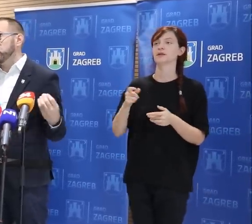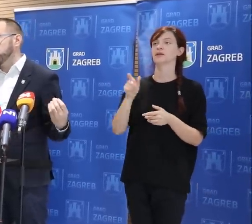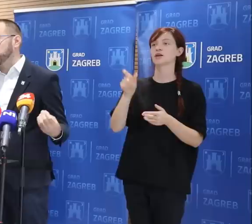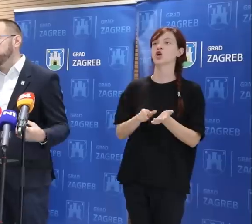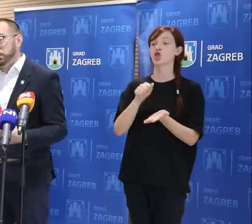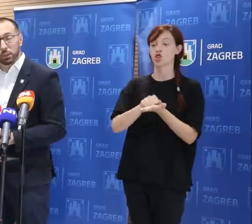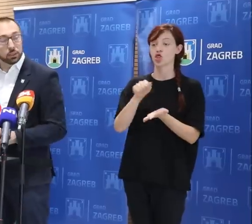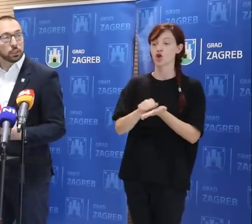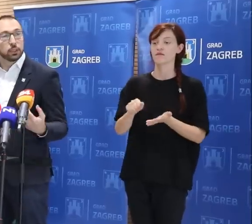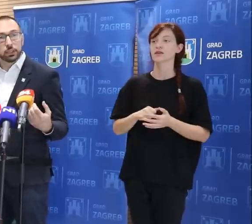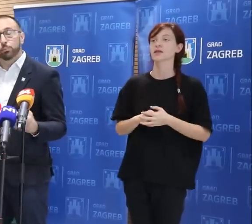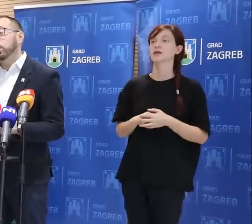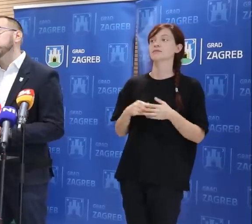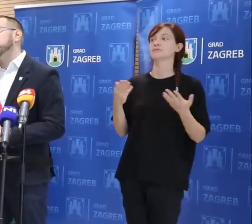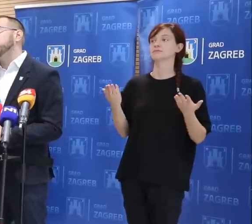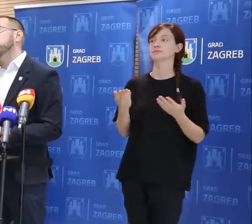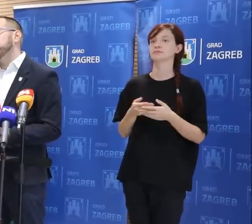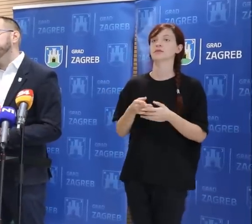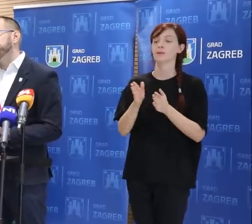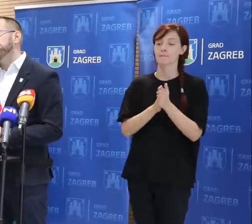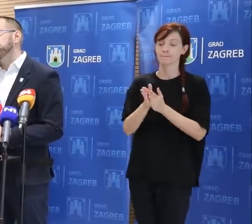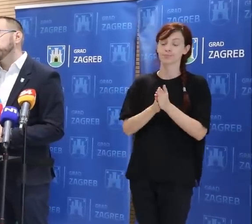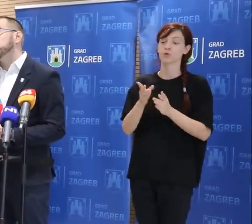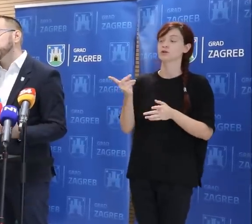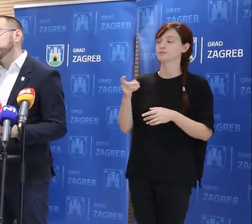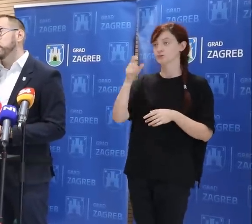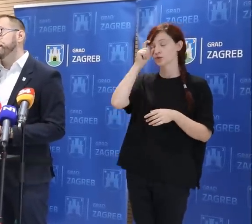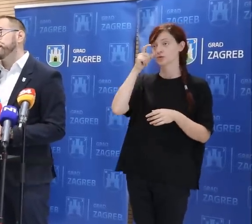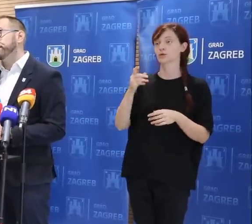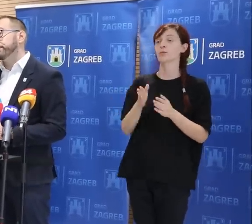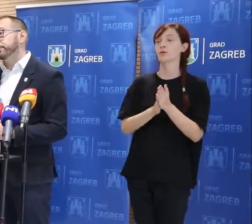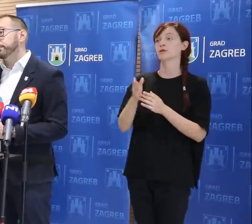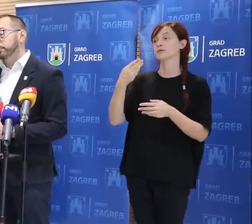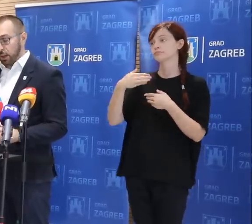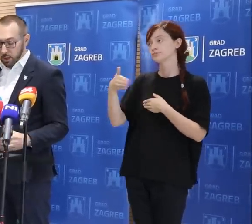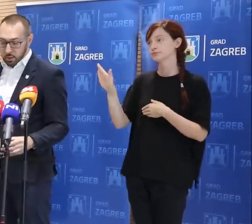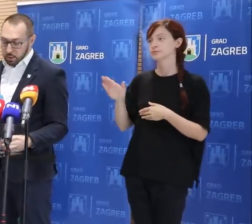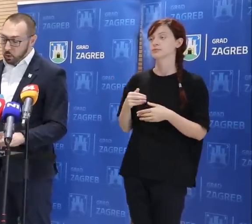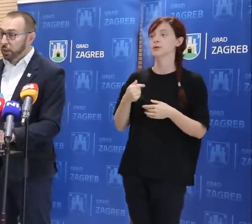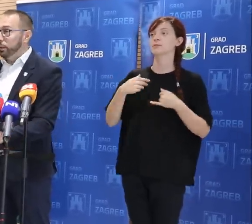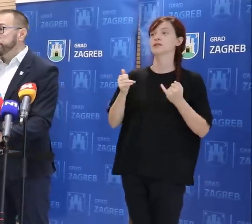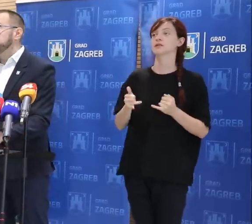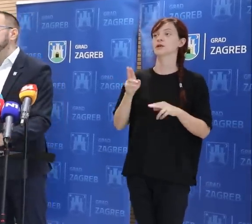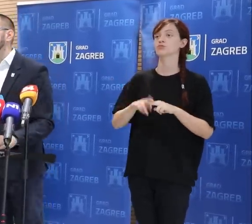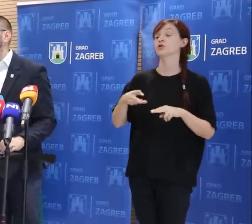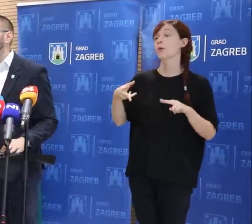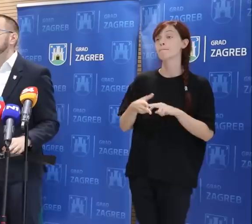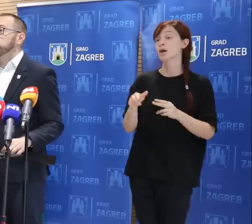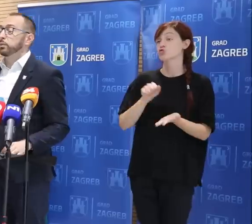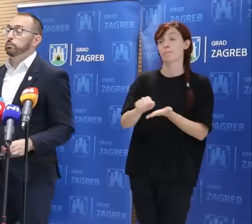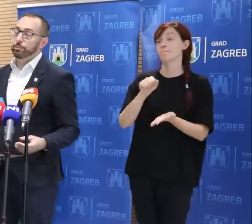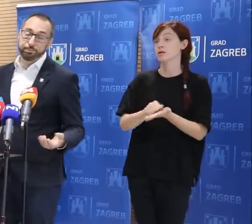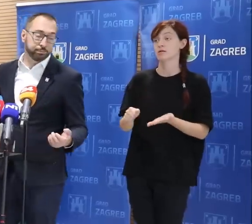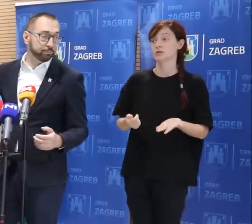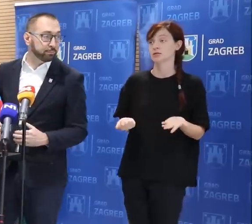znate što je retoričko pitanje. Molim vas, izađite van. Izađite van. Ja vas molim da se držimo kulture, odgovorite na tri